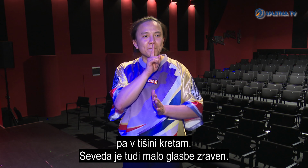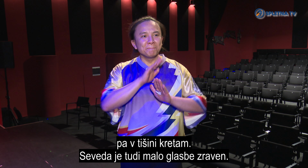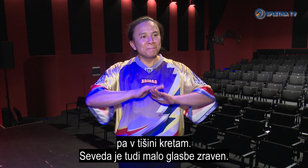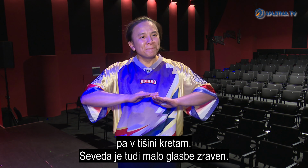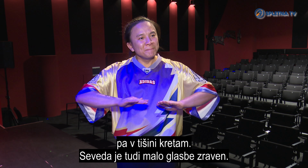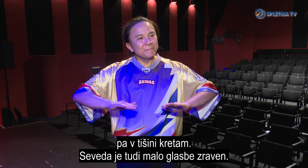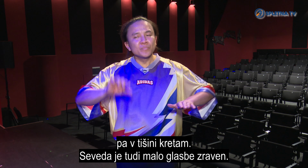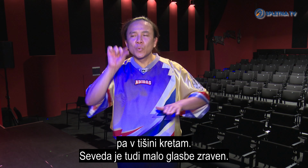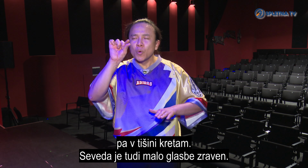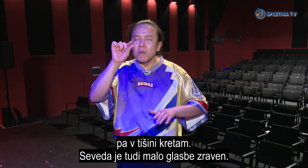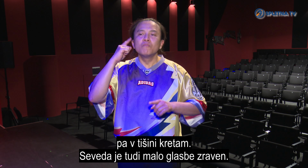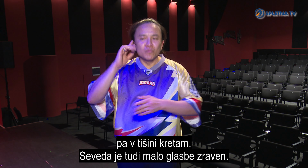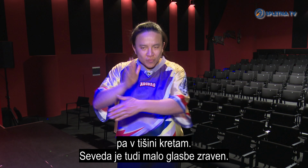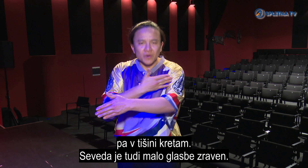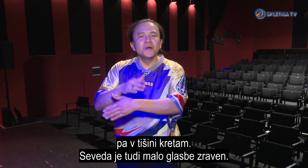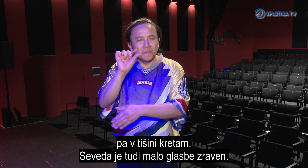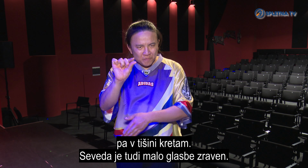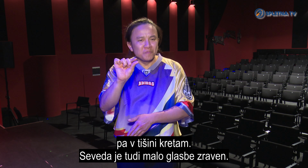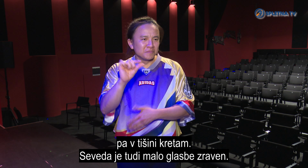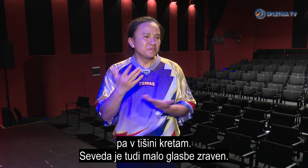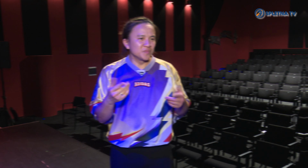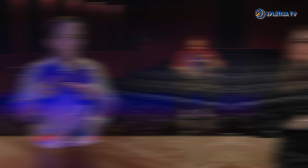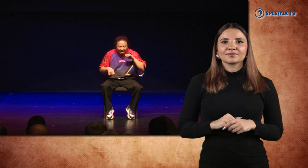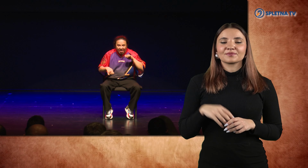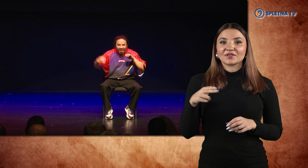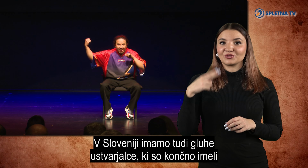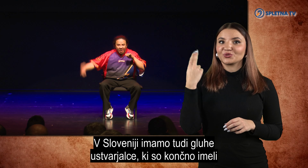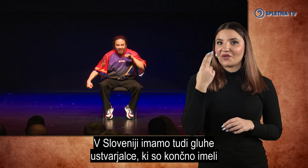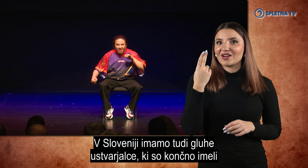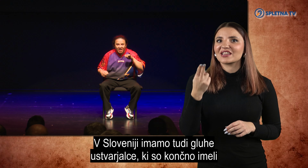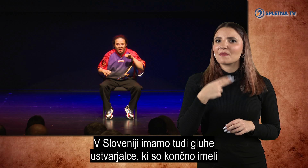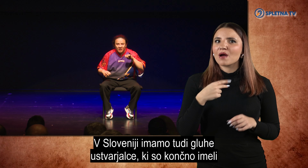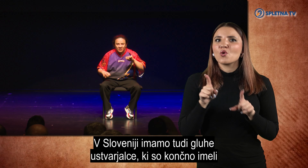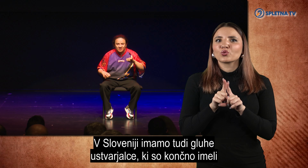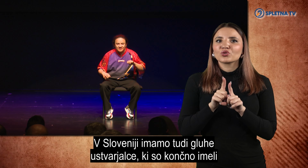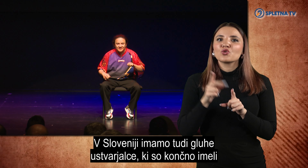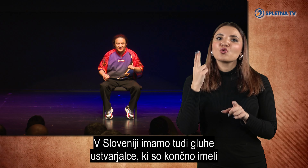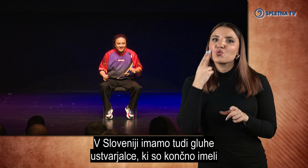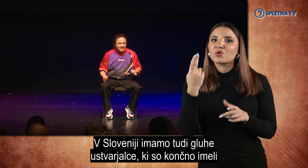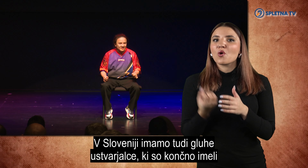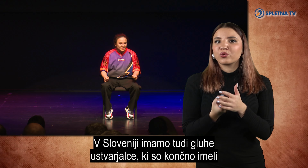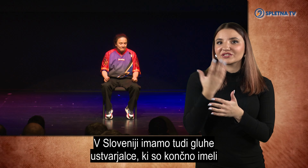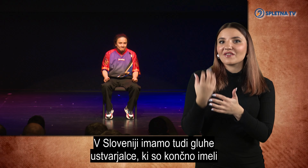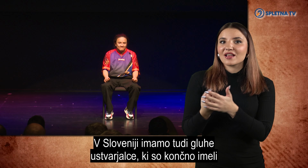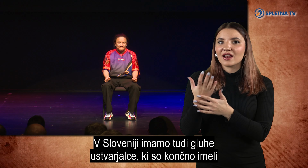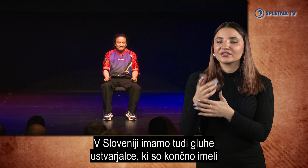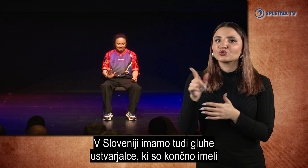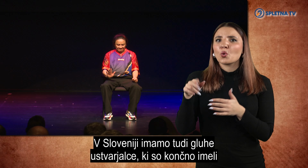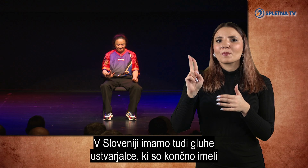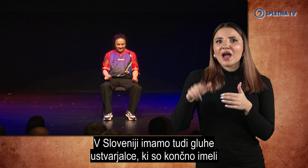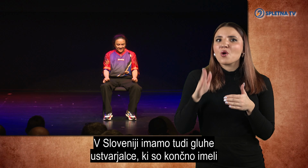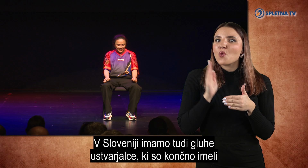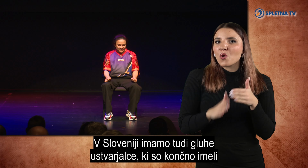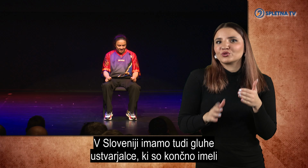Seveda je tudi malo glasbe zraven. V Sloveniji imamo tudi gluhe ustvarjalce, ki so končno imeli priložnost spoznati